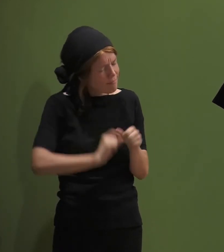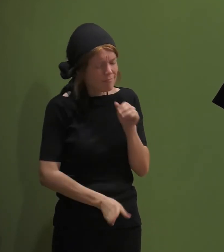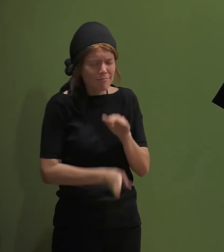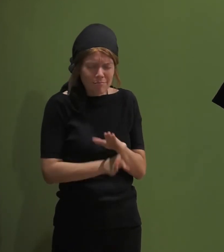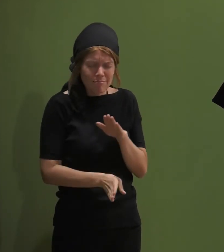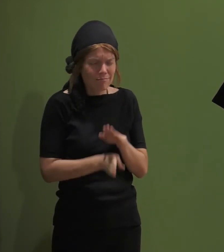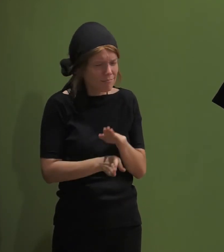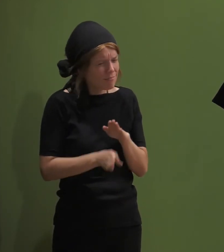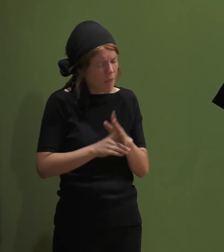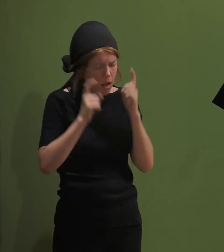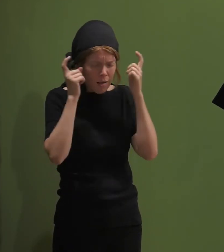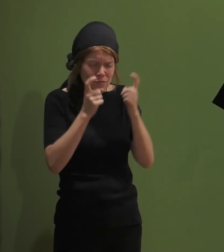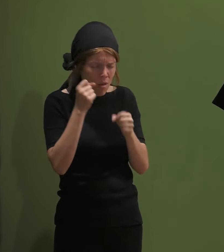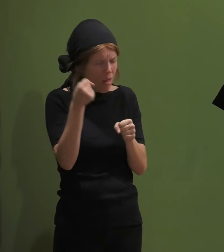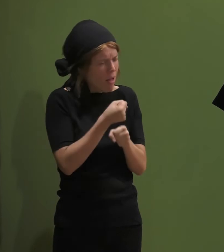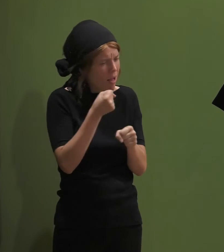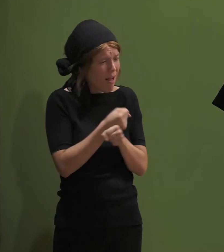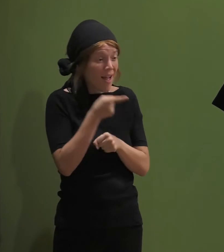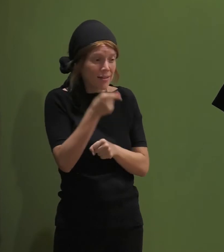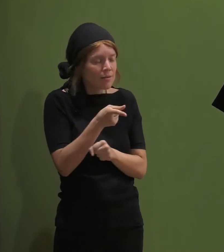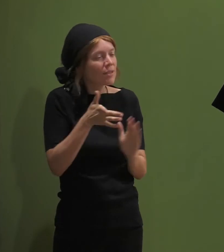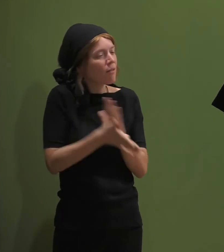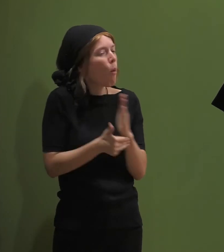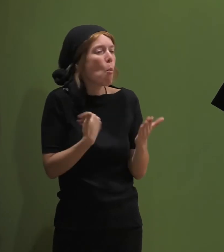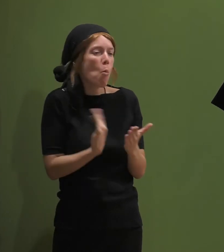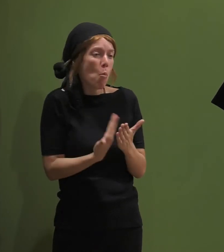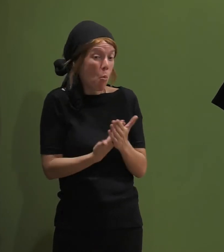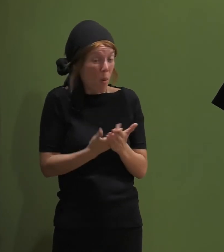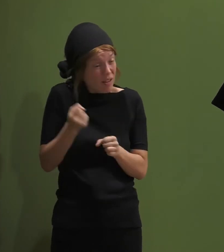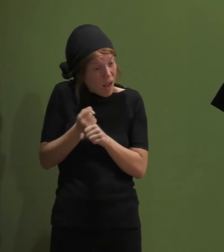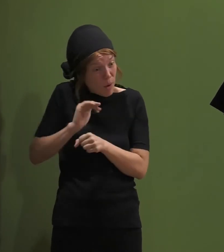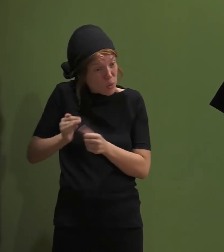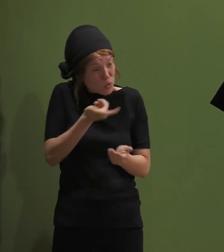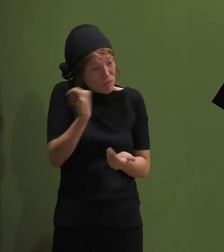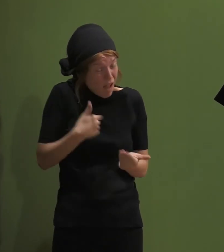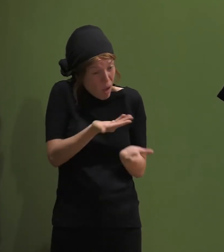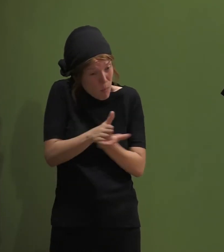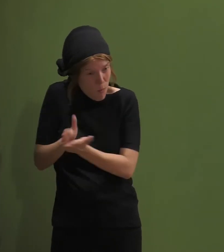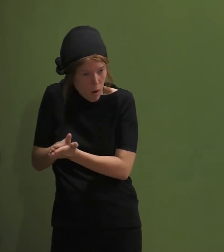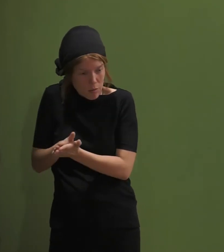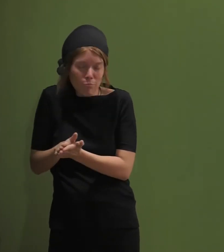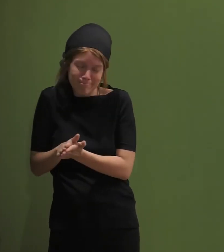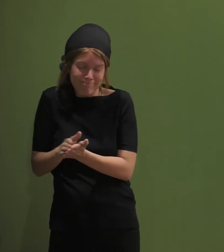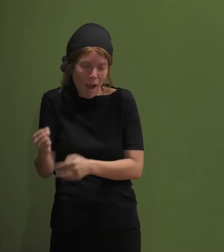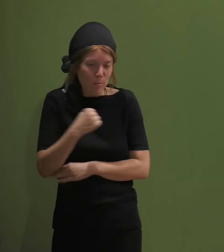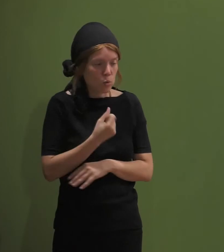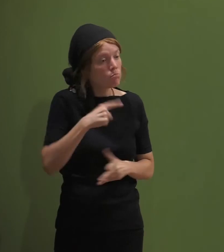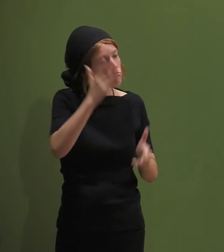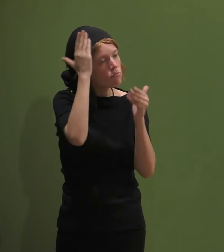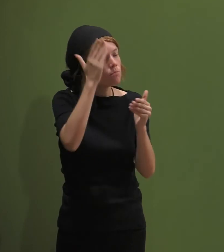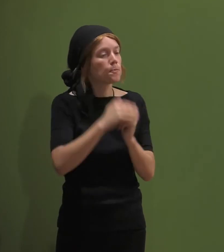esmero y dedicación. Esa será la prueba de que su labor no fue en balde. Quiero felicitar